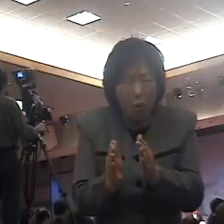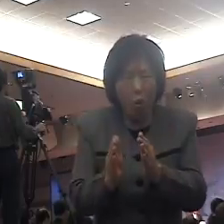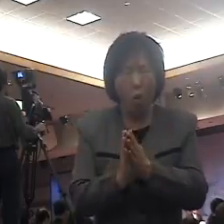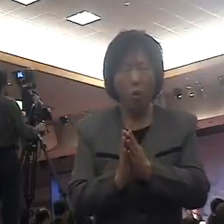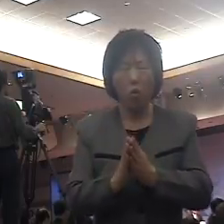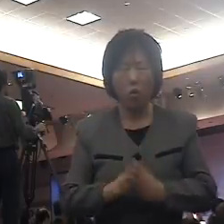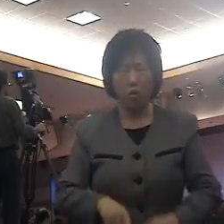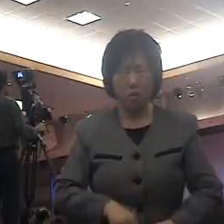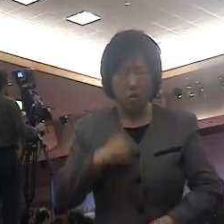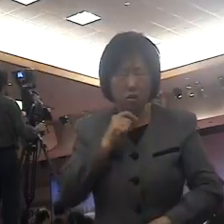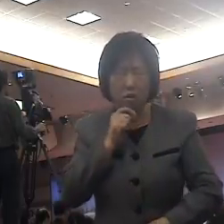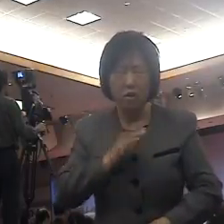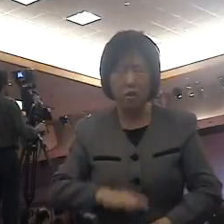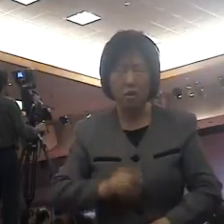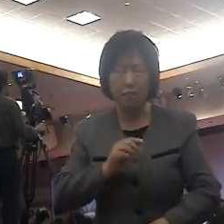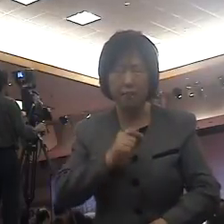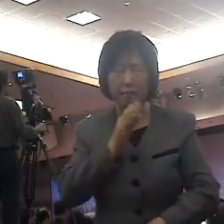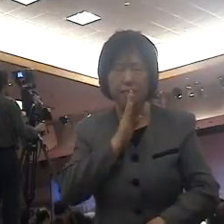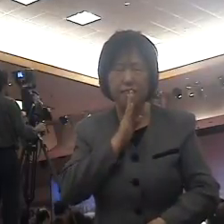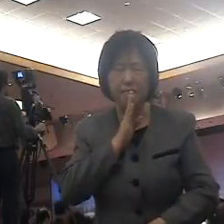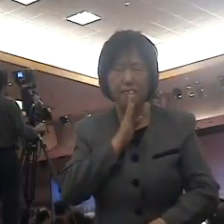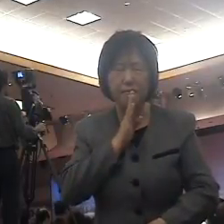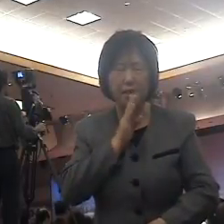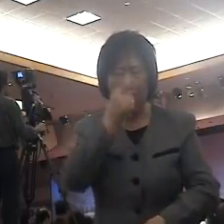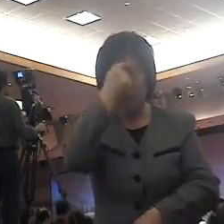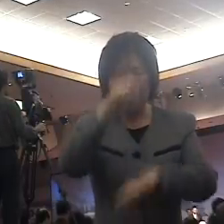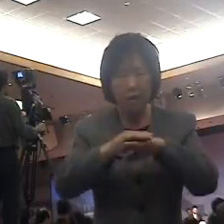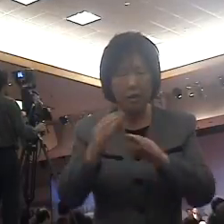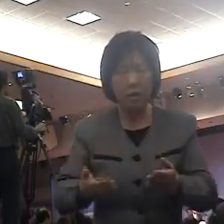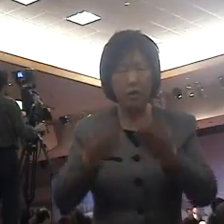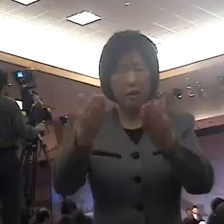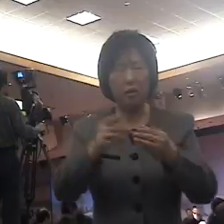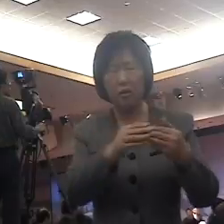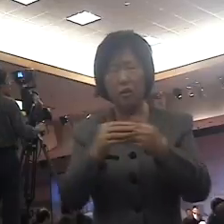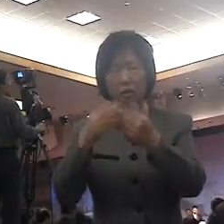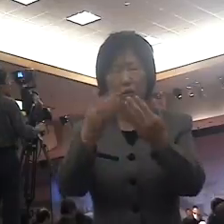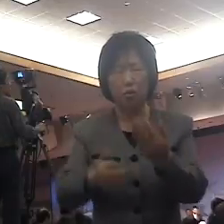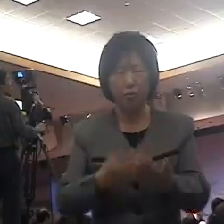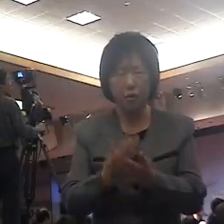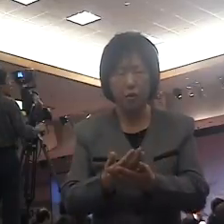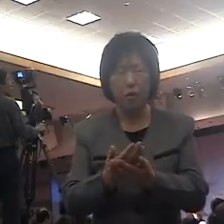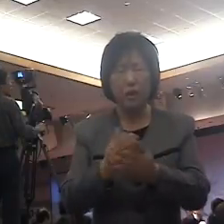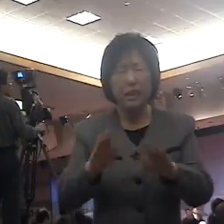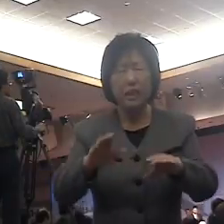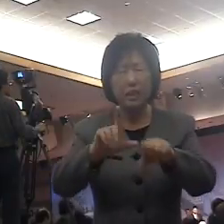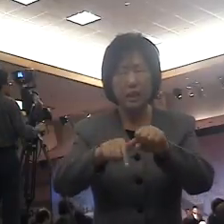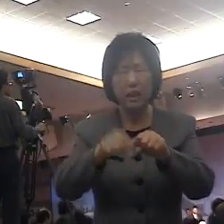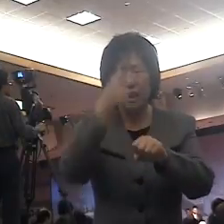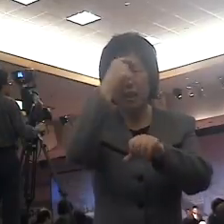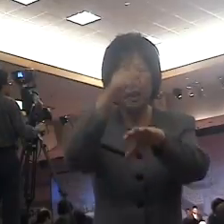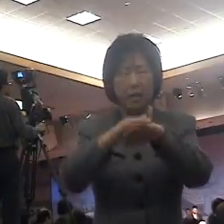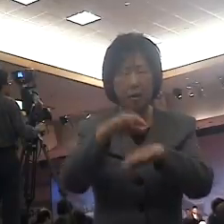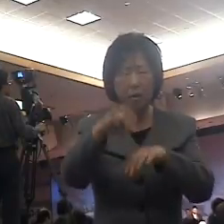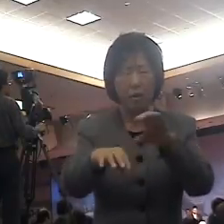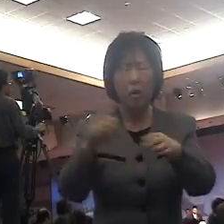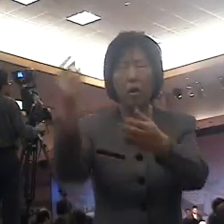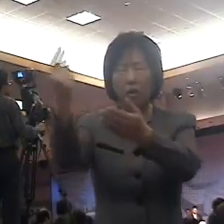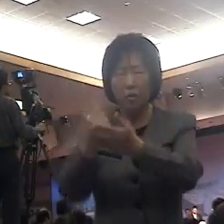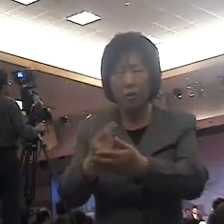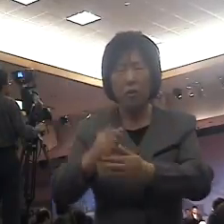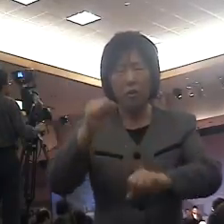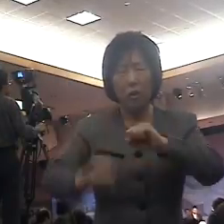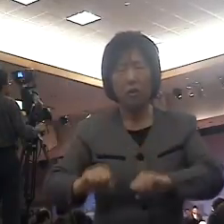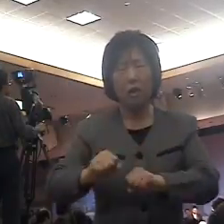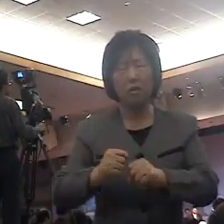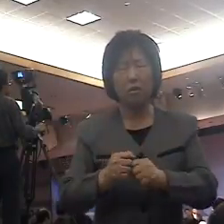신령과 진정으로 드리는 예배가 되도록 인도하여 주시옵소서. 그래서 이 시간 이 예배당에서 임재하시며